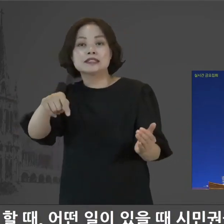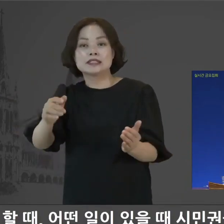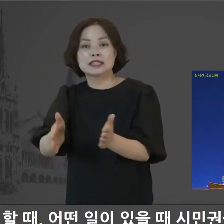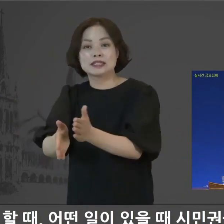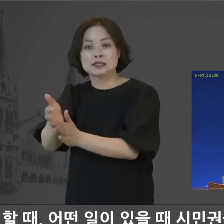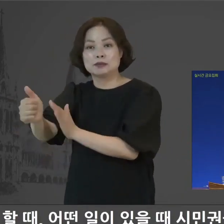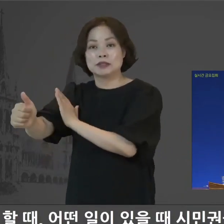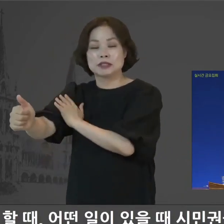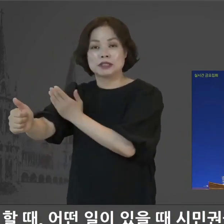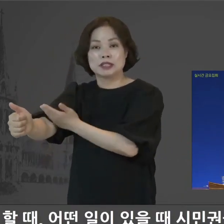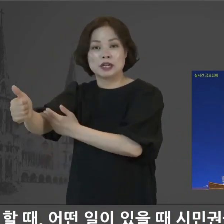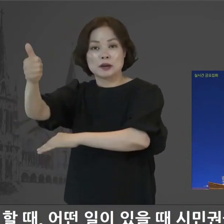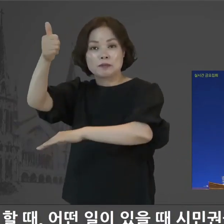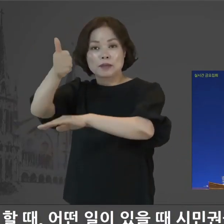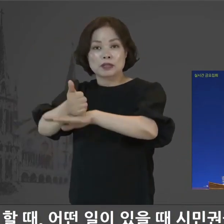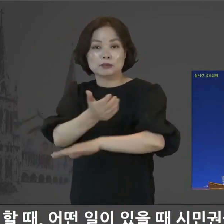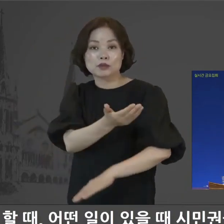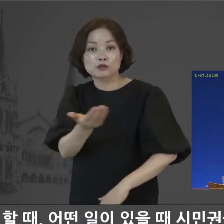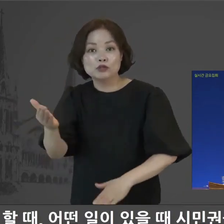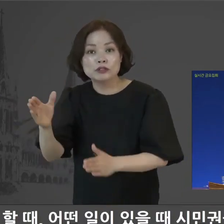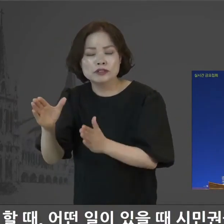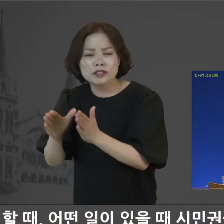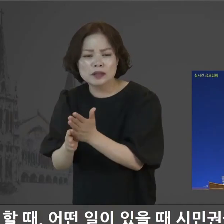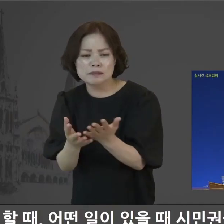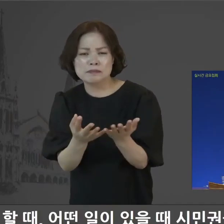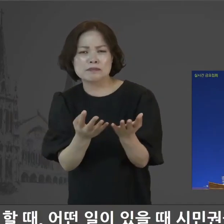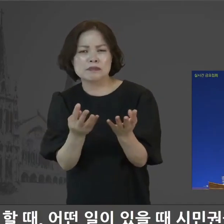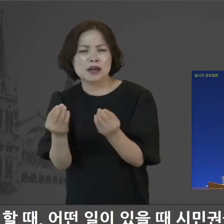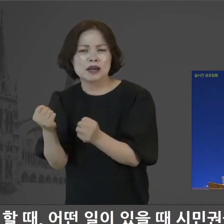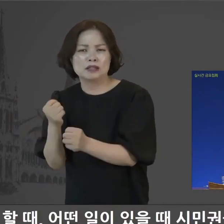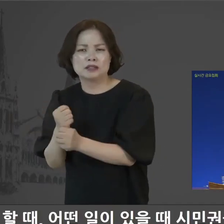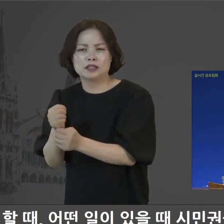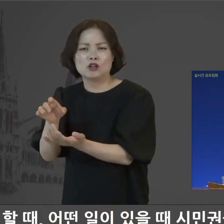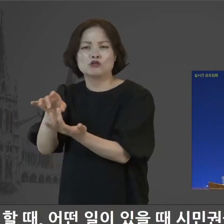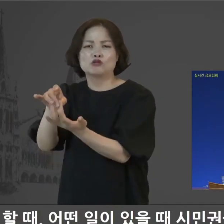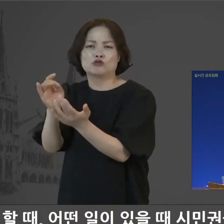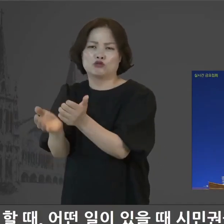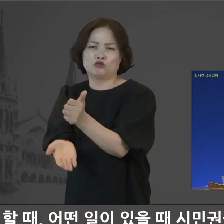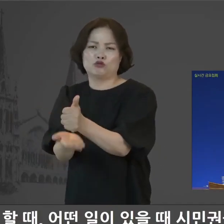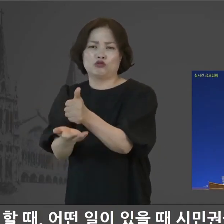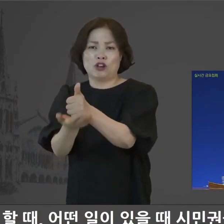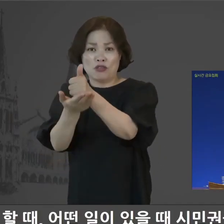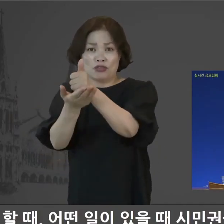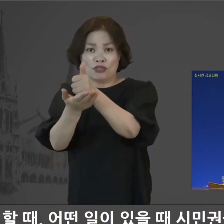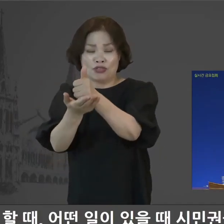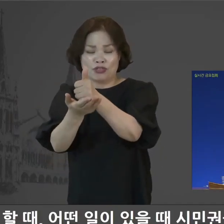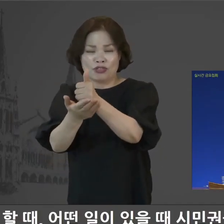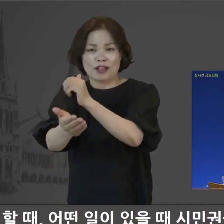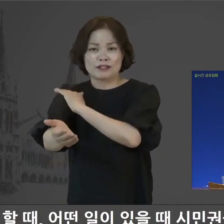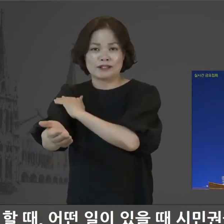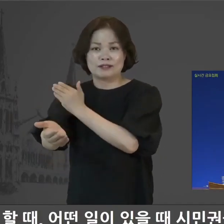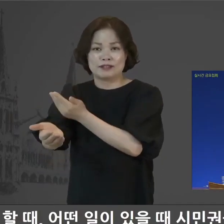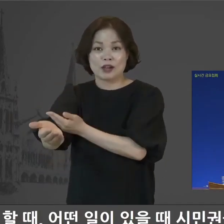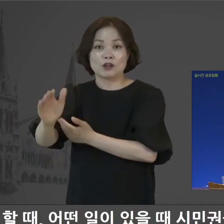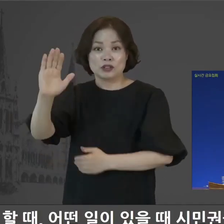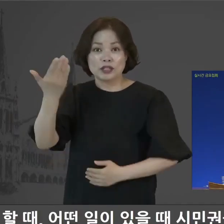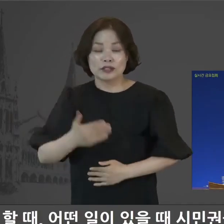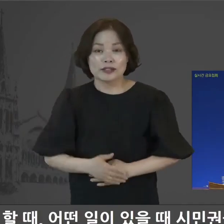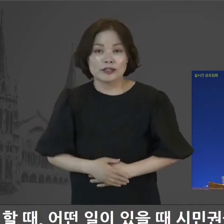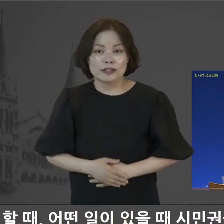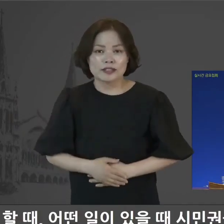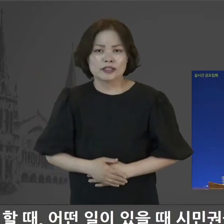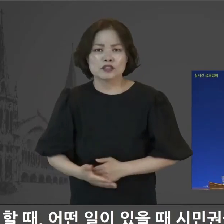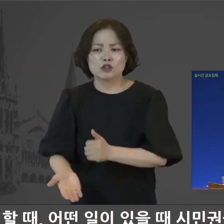시민권 자격을 마지막에 주는 경우는 많은 경우가 추첨에 의해서 이제 그 자격을 주는 게 되는데,